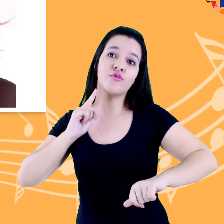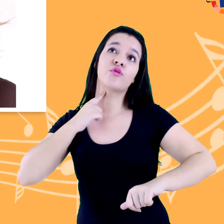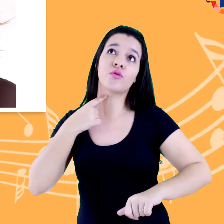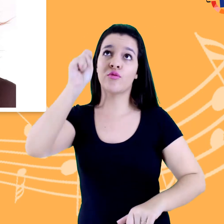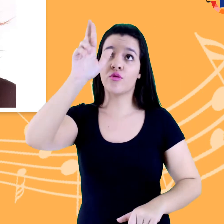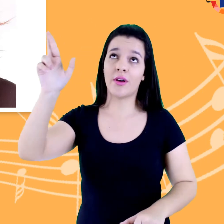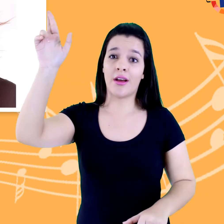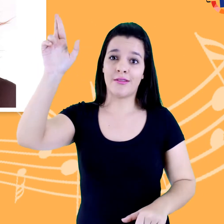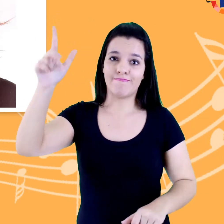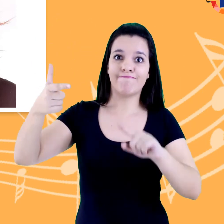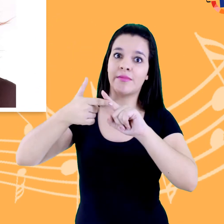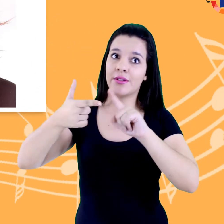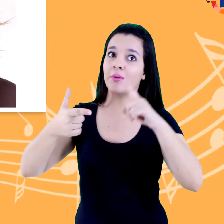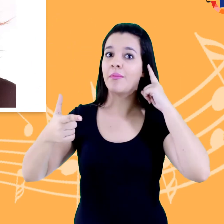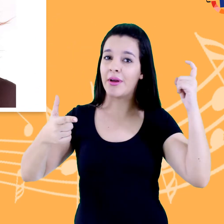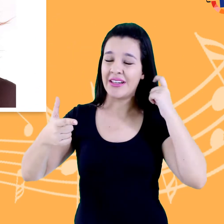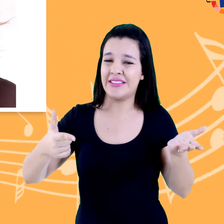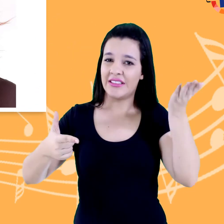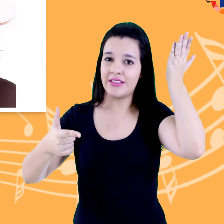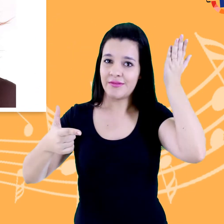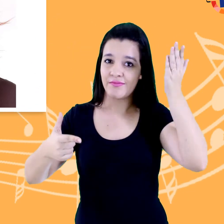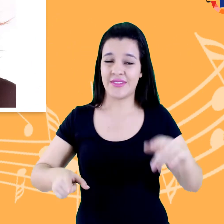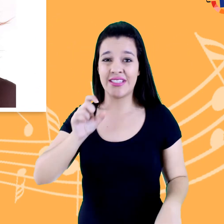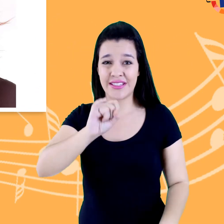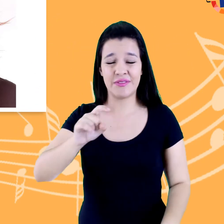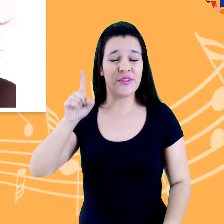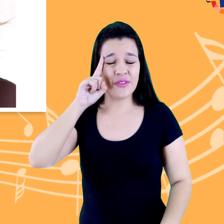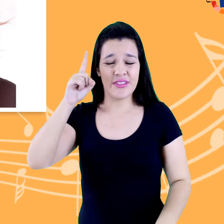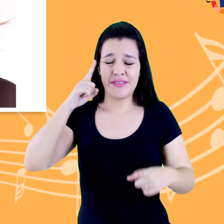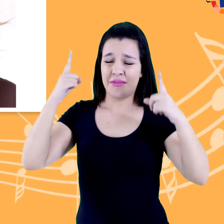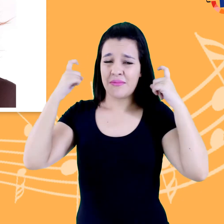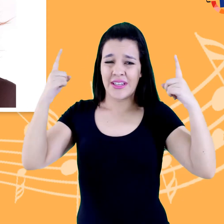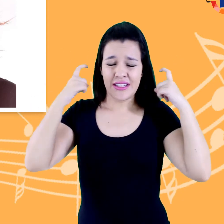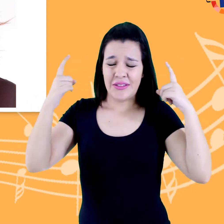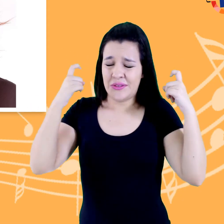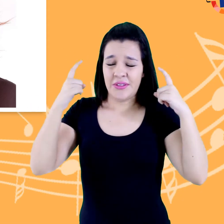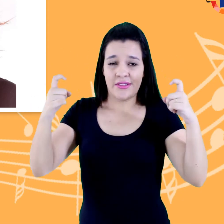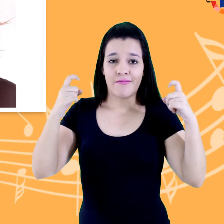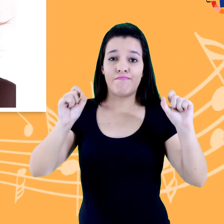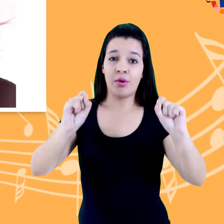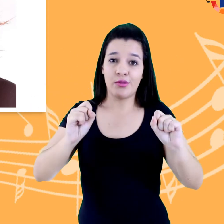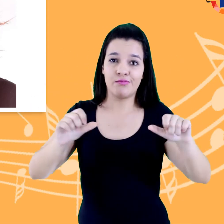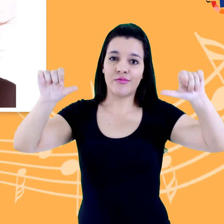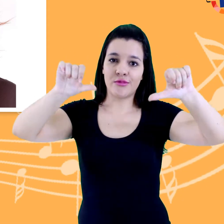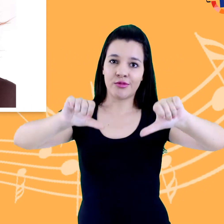A exposição continuada aos ruídos de diversas naturezas pode causar danos à